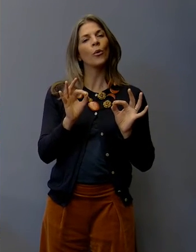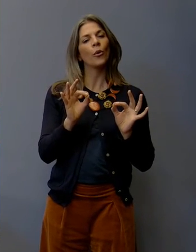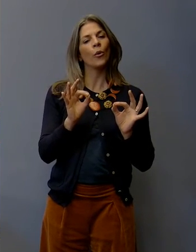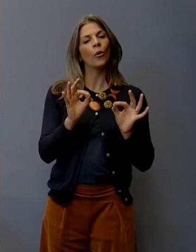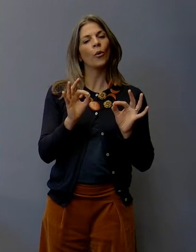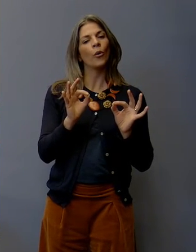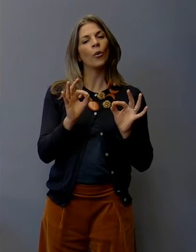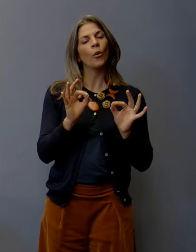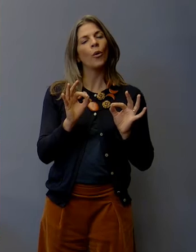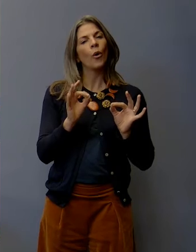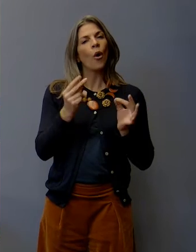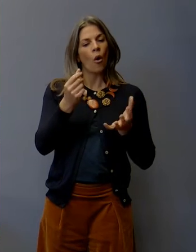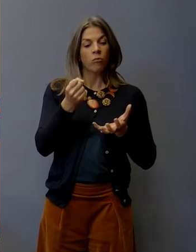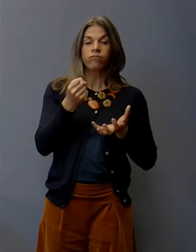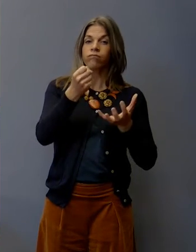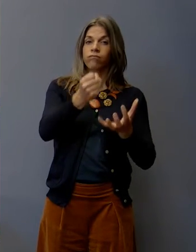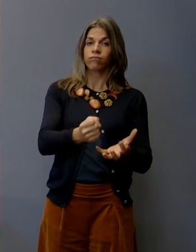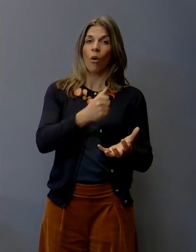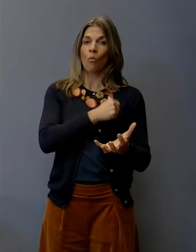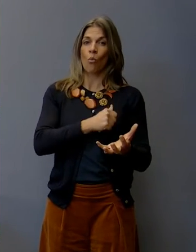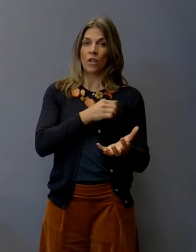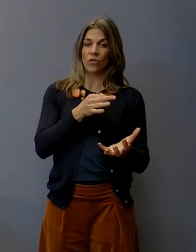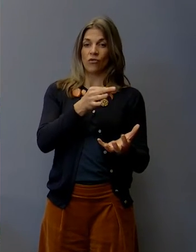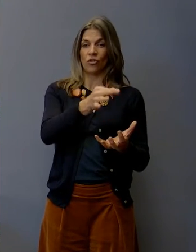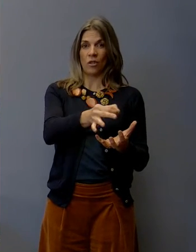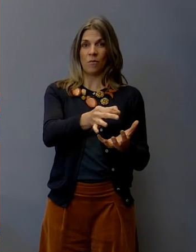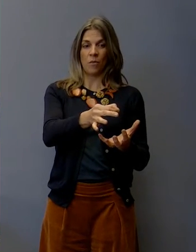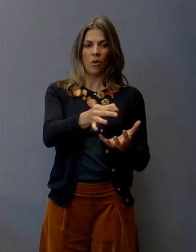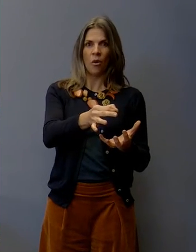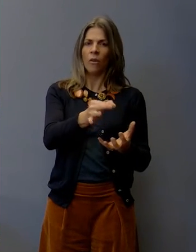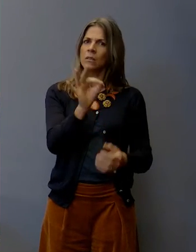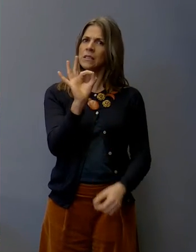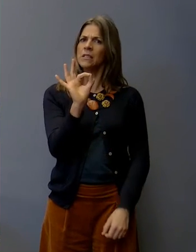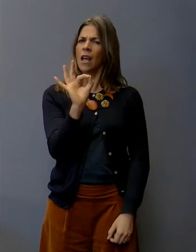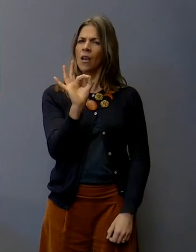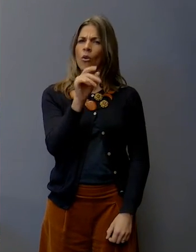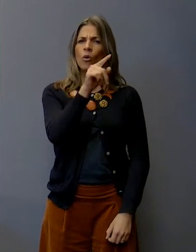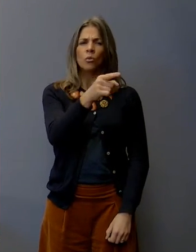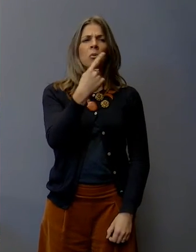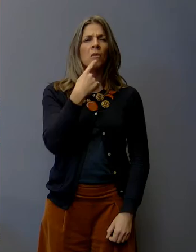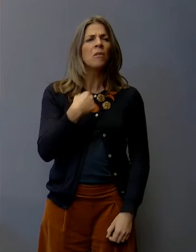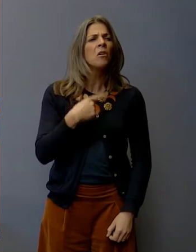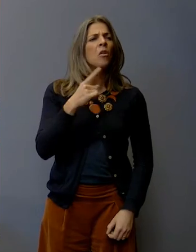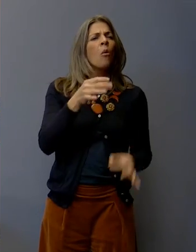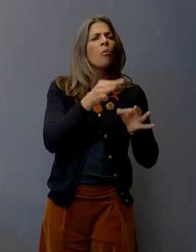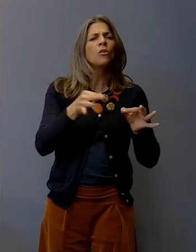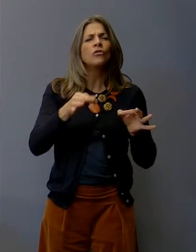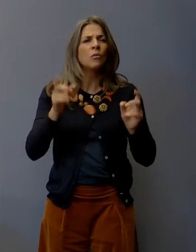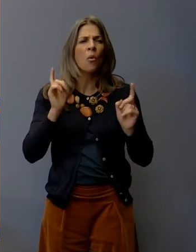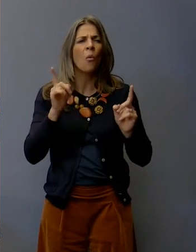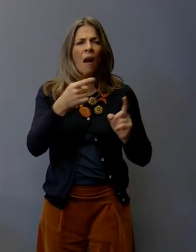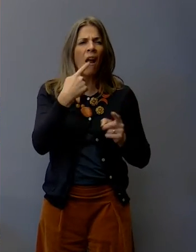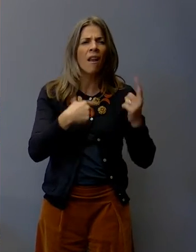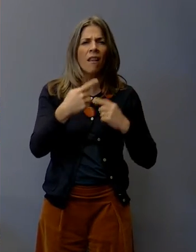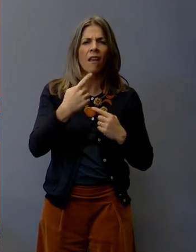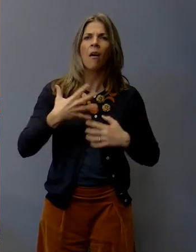delle dei pi dei municipi a proposito che non sono i che presidenti vicepresidenti tu parli dopodiché se mi fa ad esempio dei direttori e direttori sono